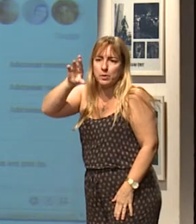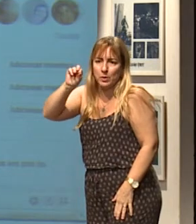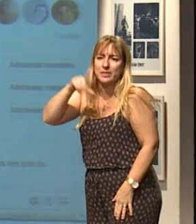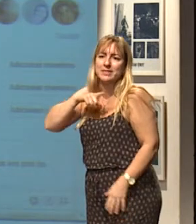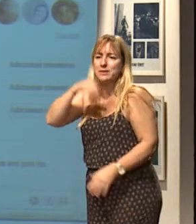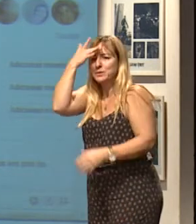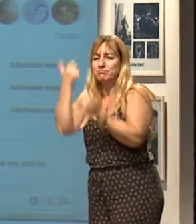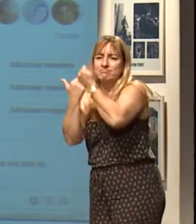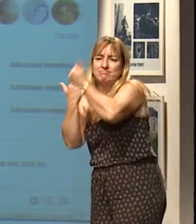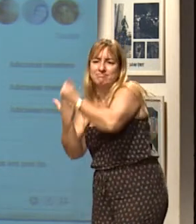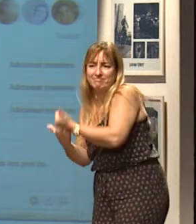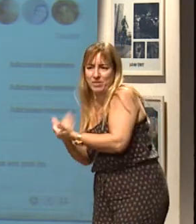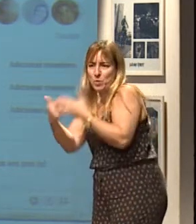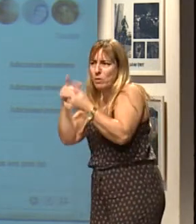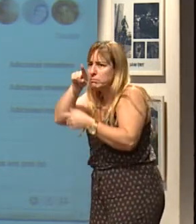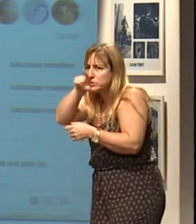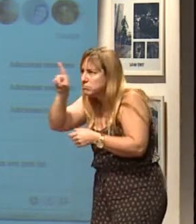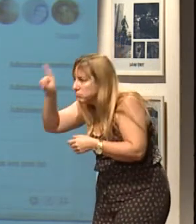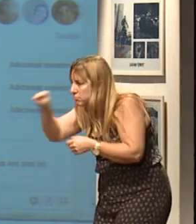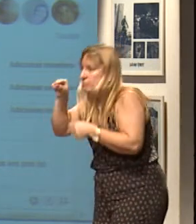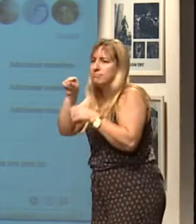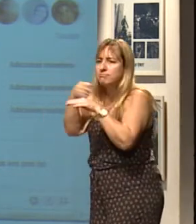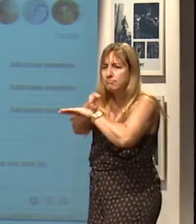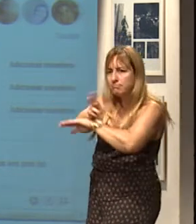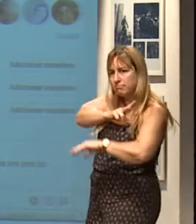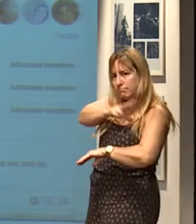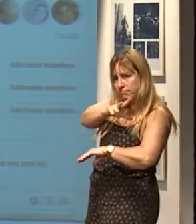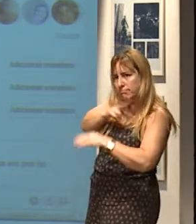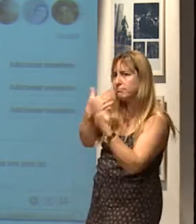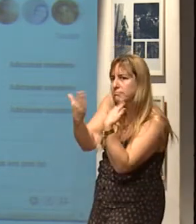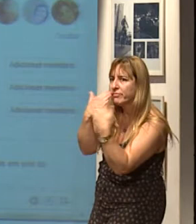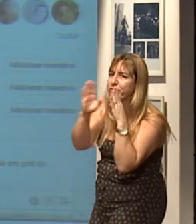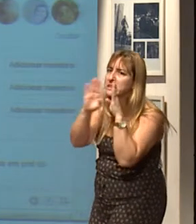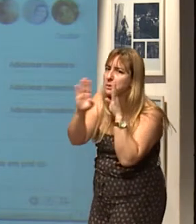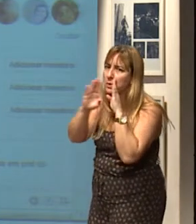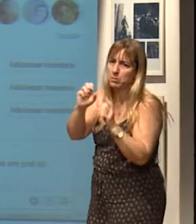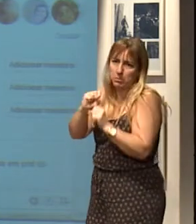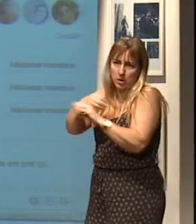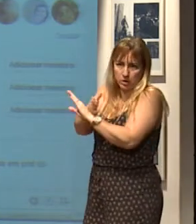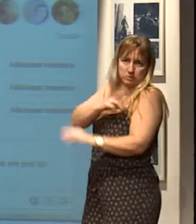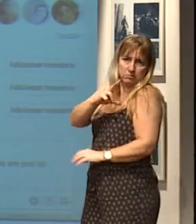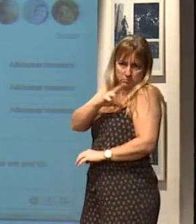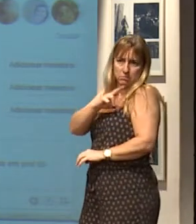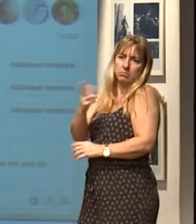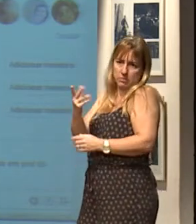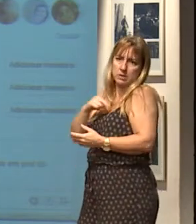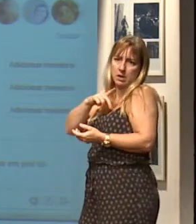Esses são os membros, as pessoas que participam do grupo, que você pode procurar, ir no privado para conversar, para buscar